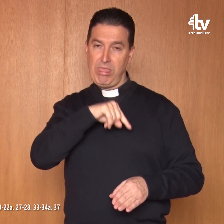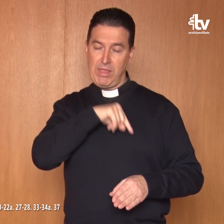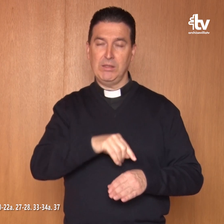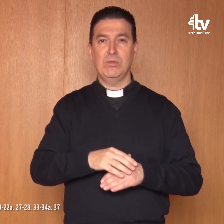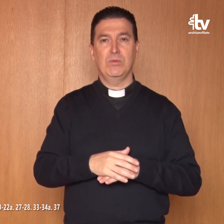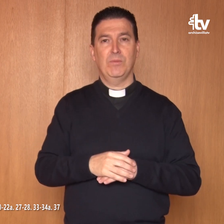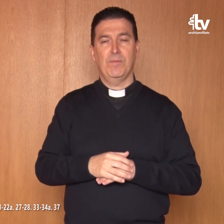corazón